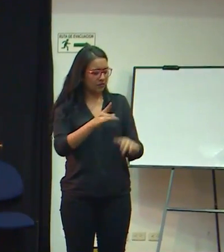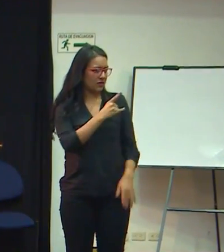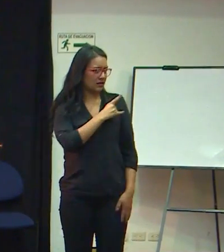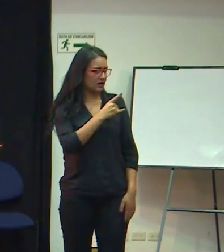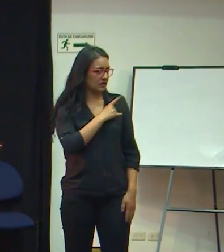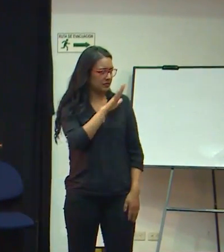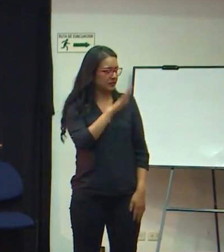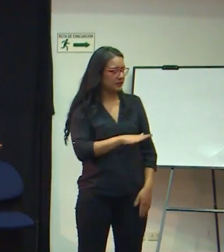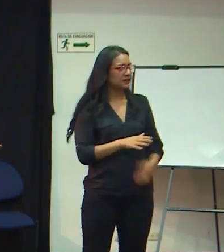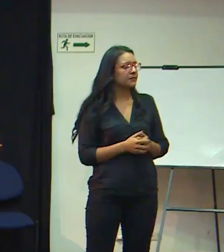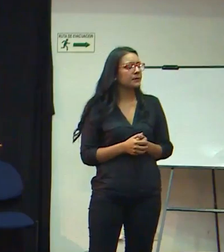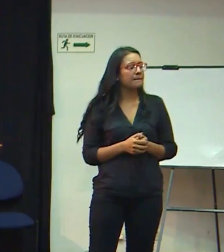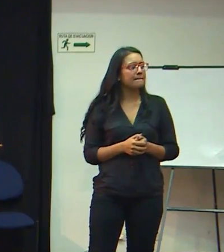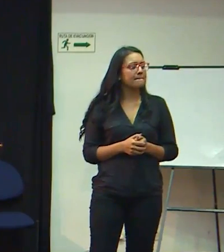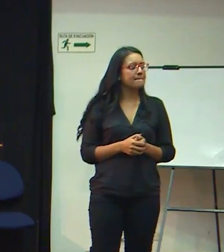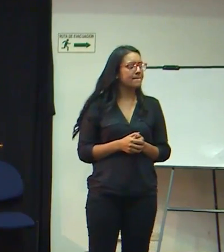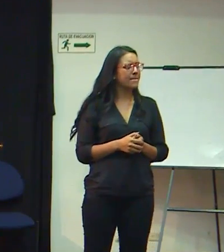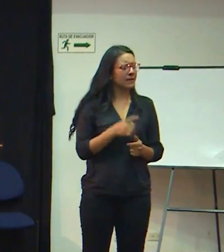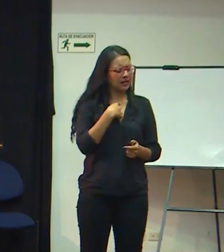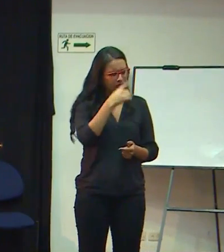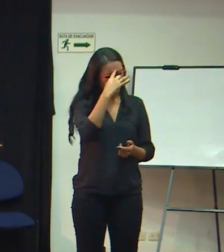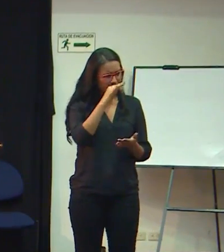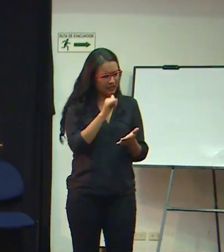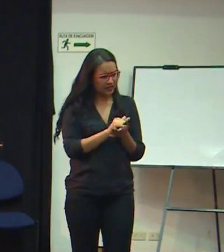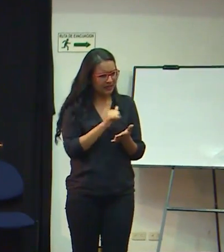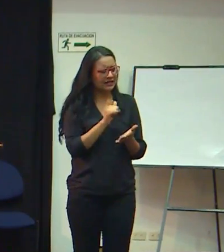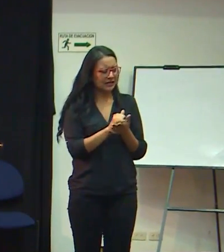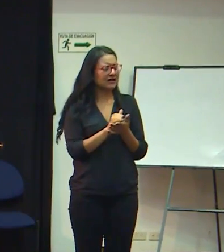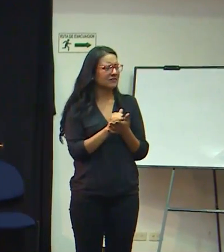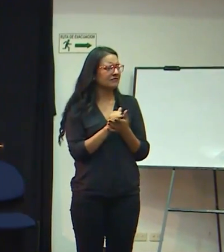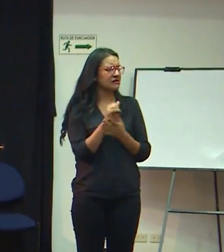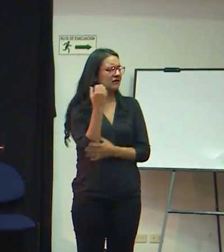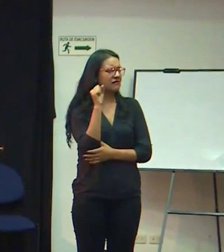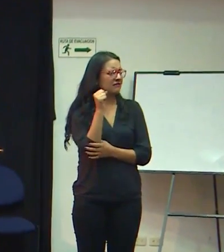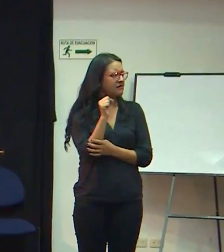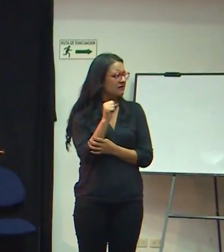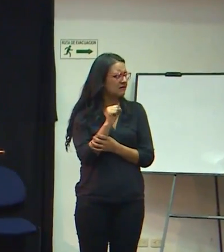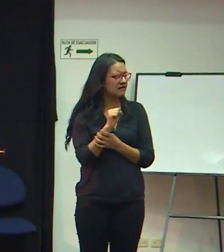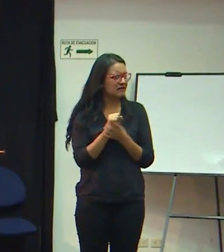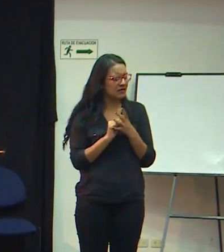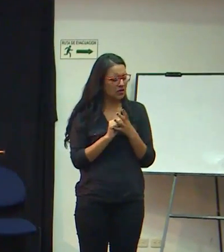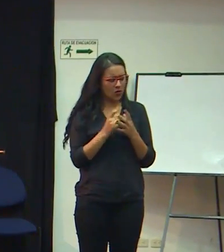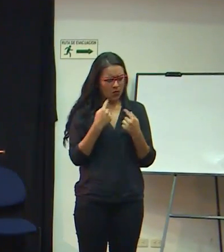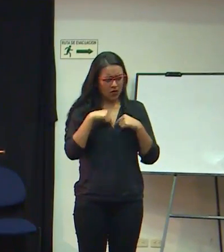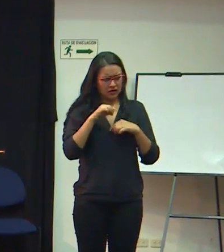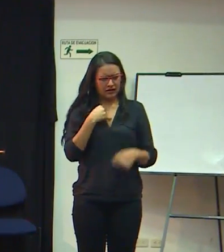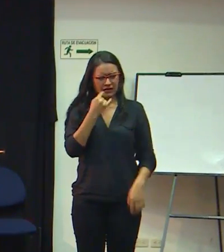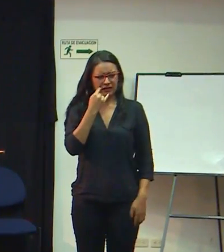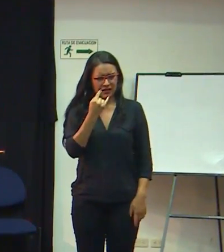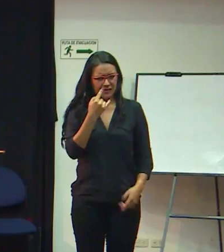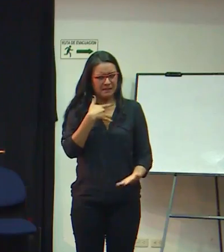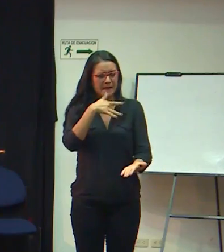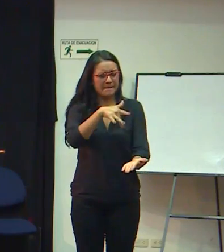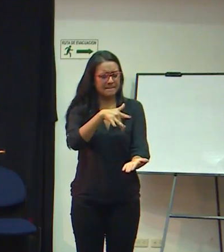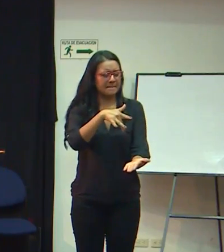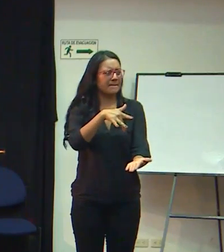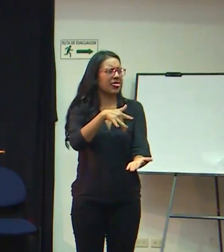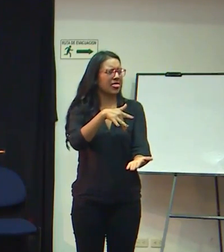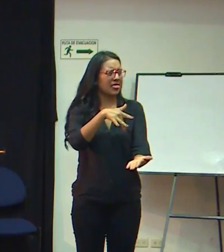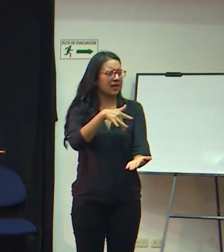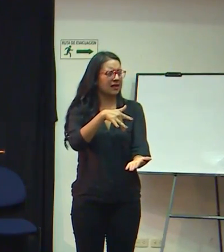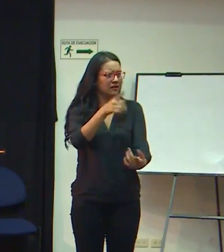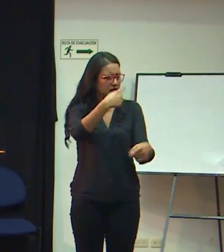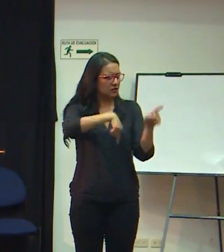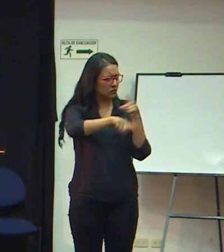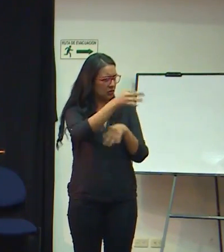universidad. Yo creo que se ha visto una crisis en ese desinterés de esa participación, y creo que ustedes también